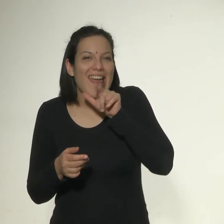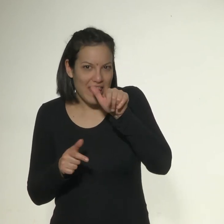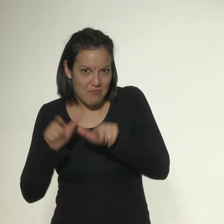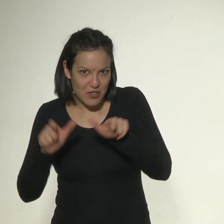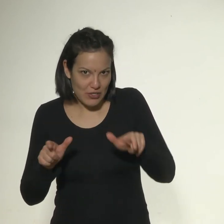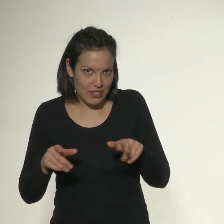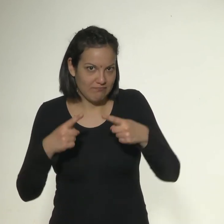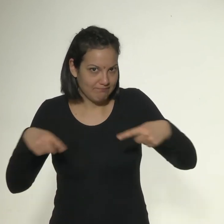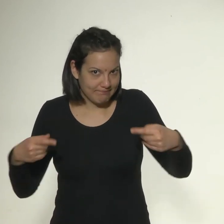de personas.